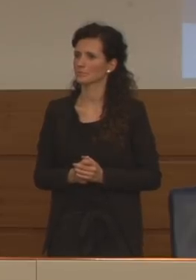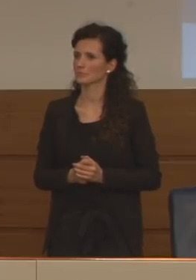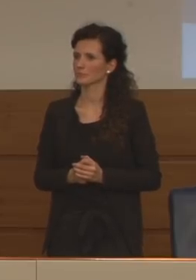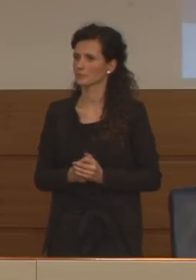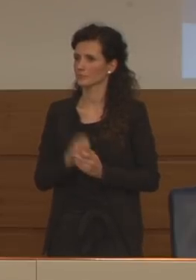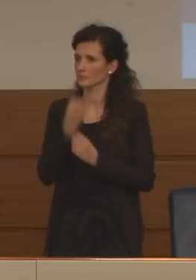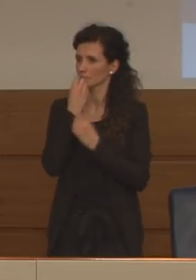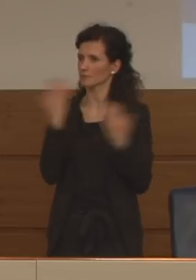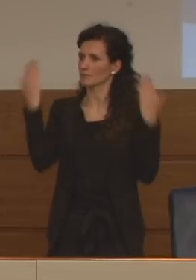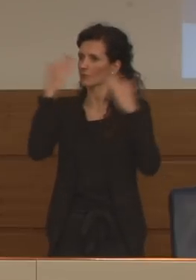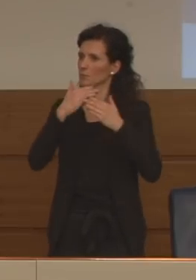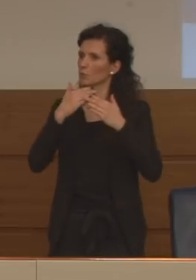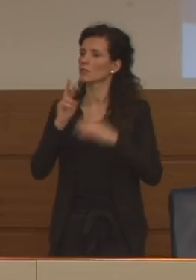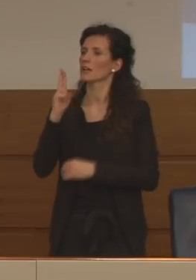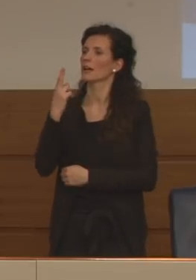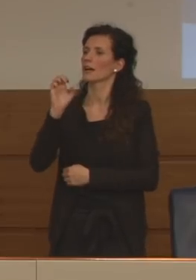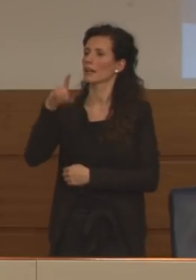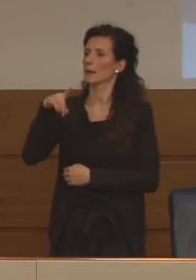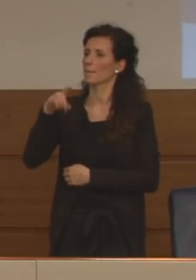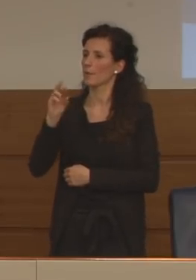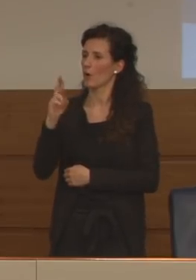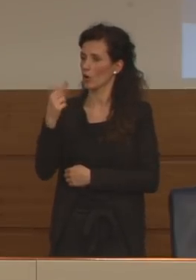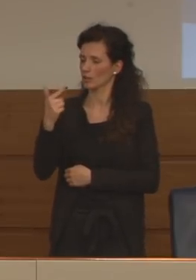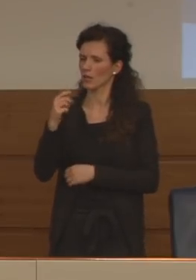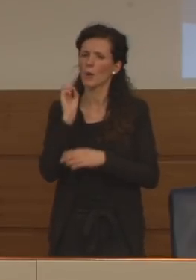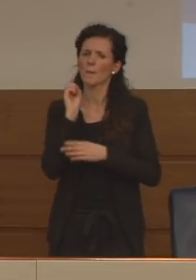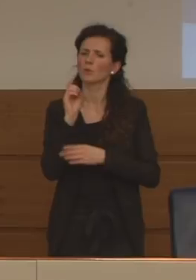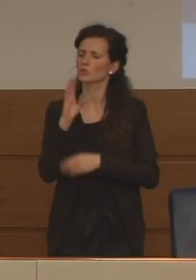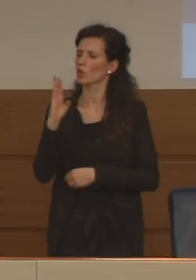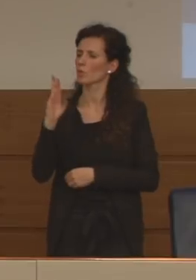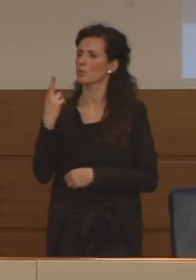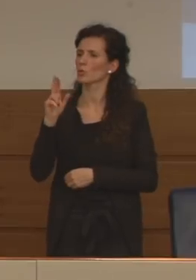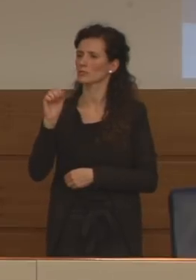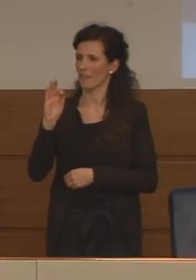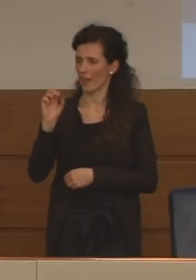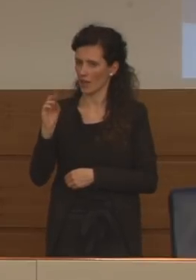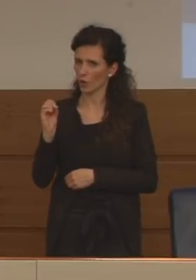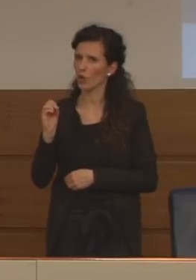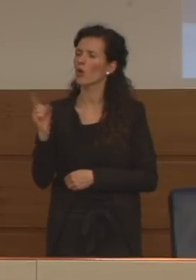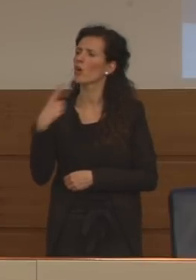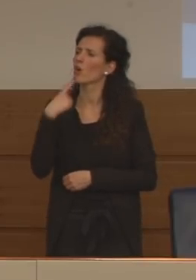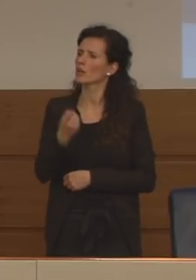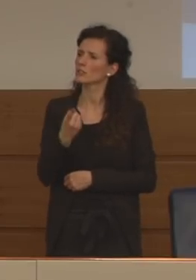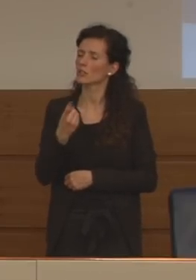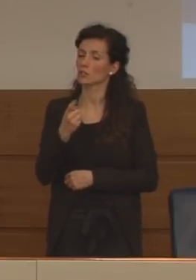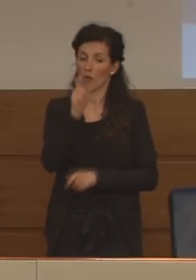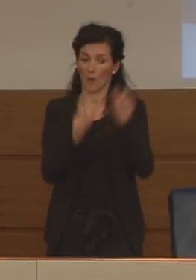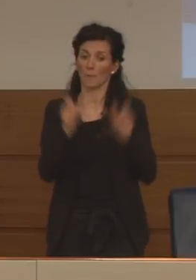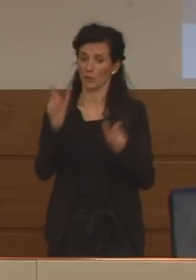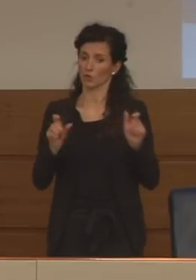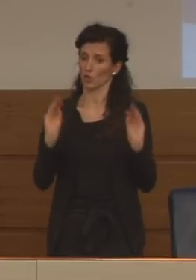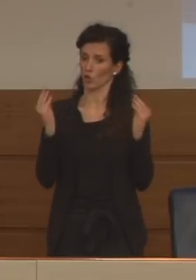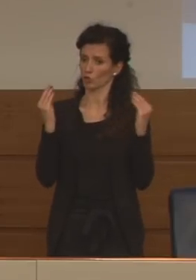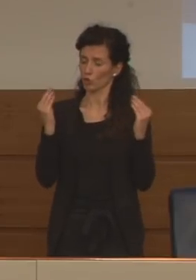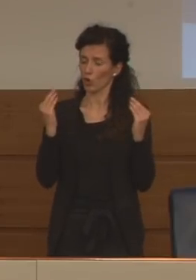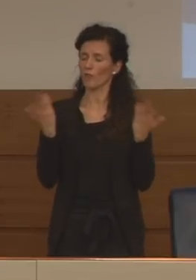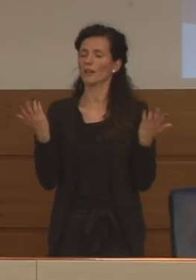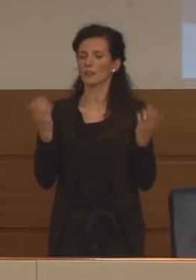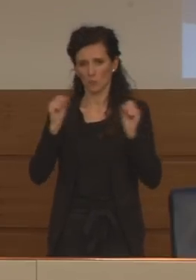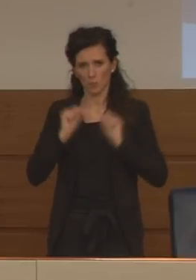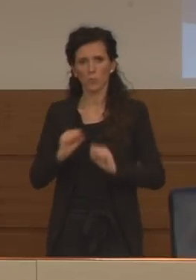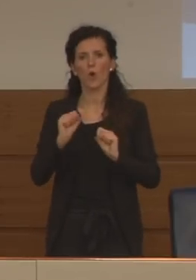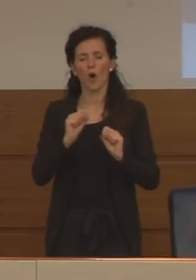giuliari tutti report professor brusaferro sia detto che anche persone piuttosto giovani talvolta finiscono in terapia intensiva